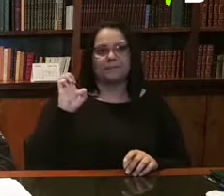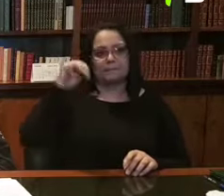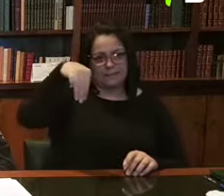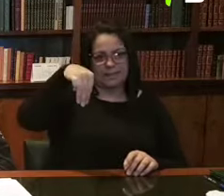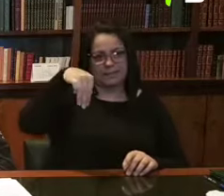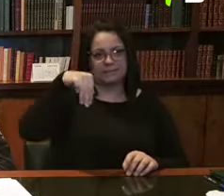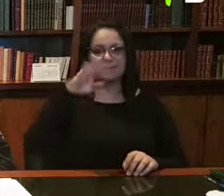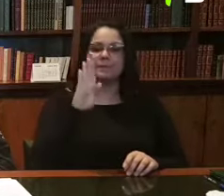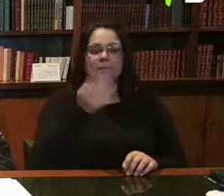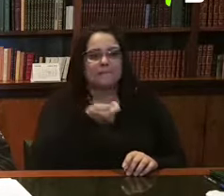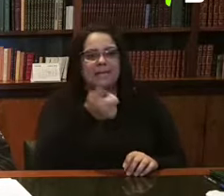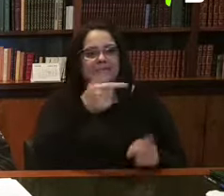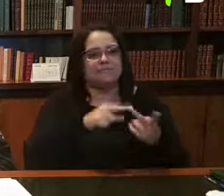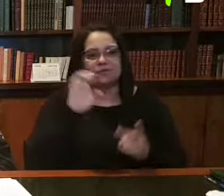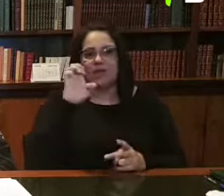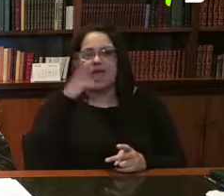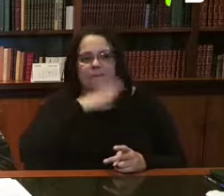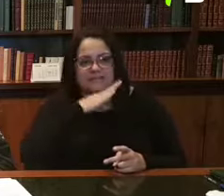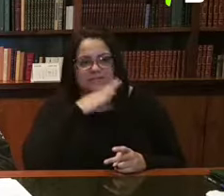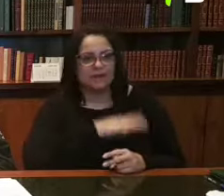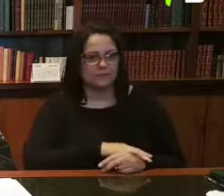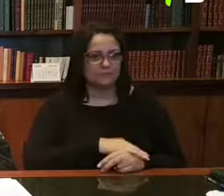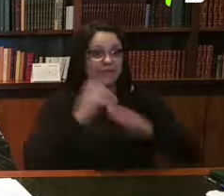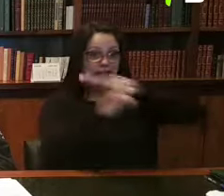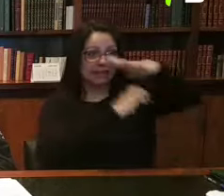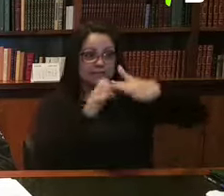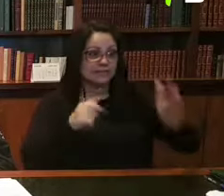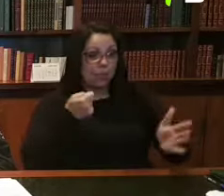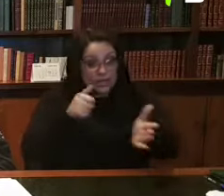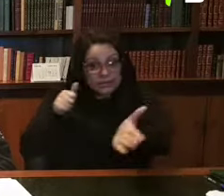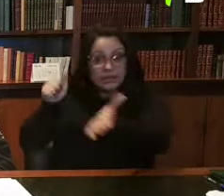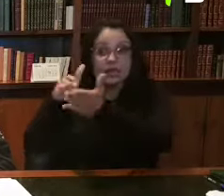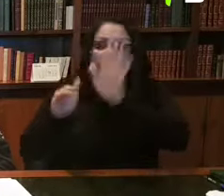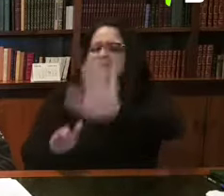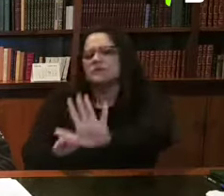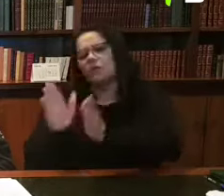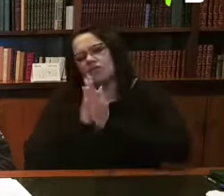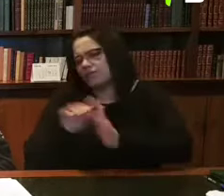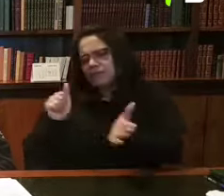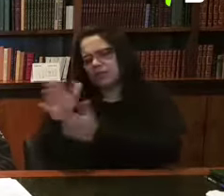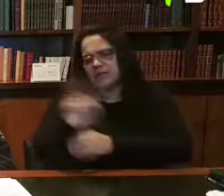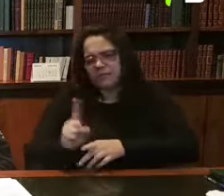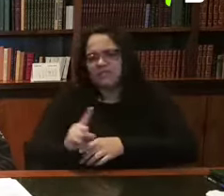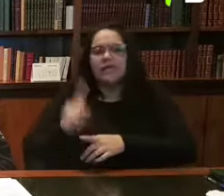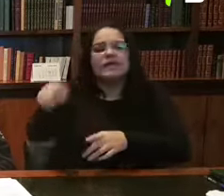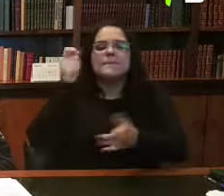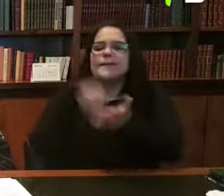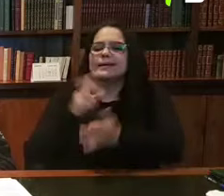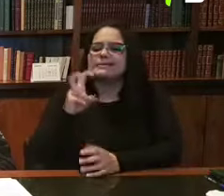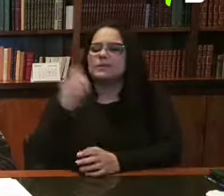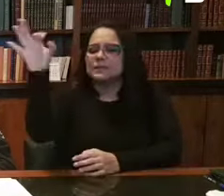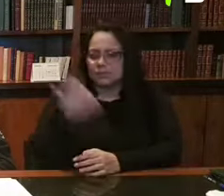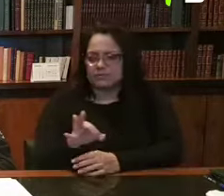a empresa e admitir não demite não quem trabalha meio expediente pagar metade do salário nós pagamos outra metade